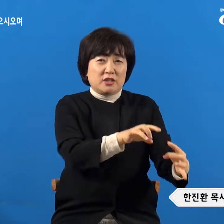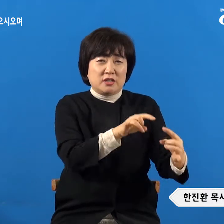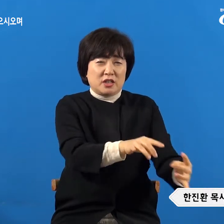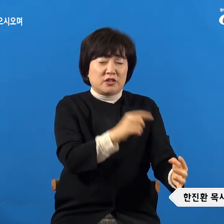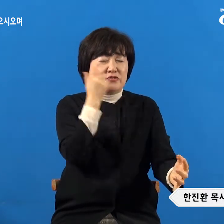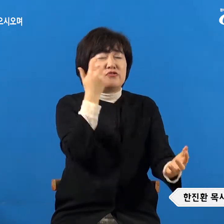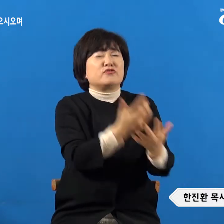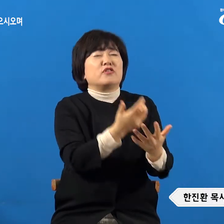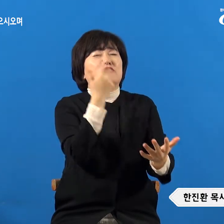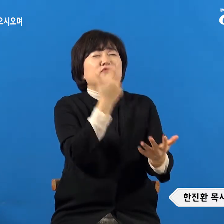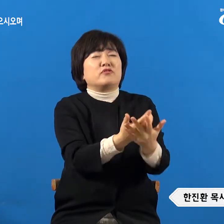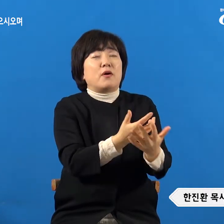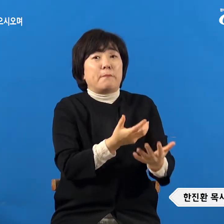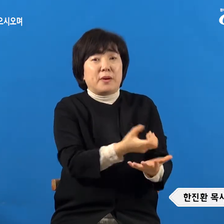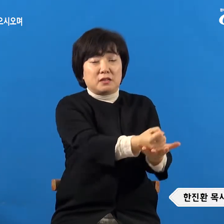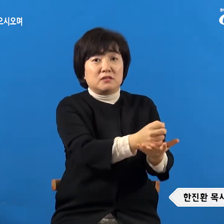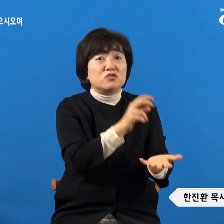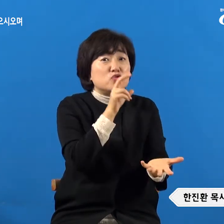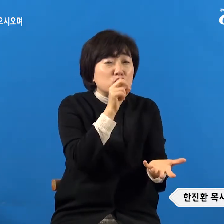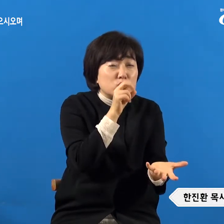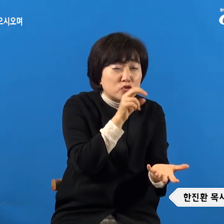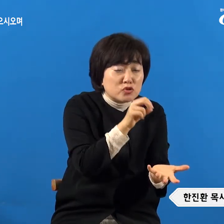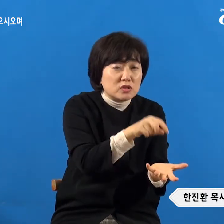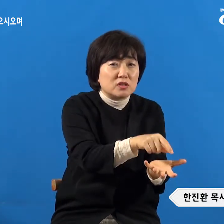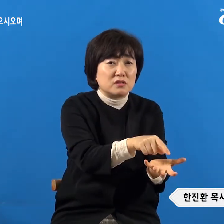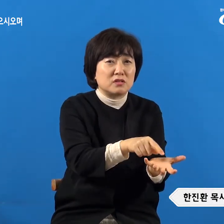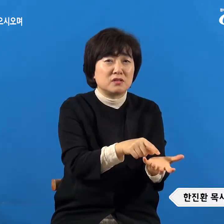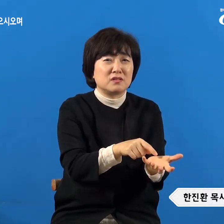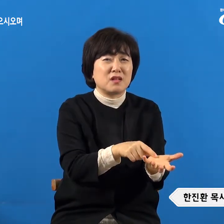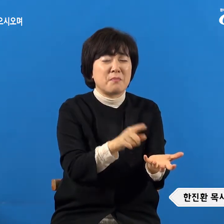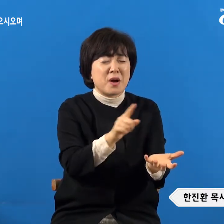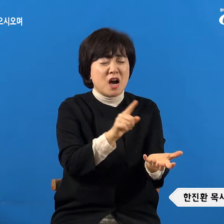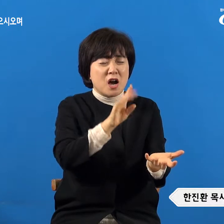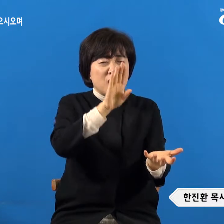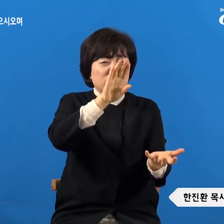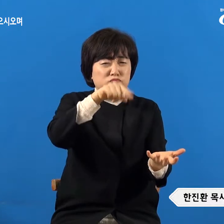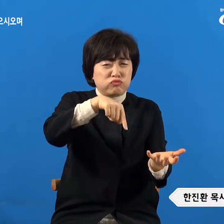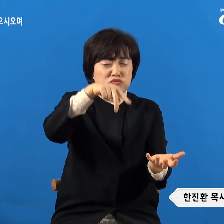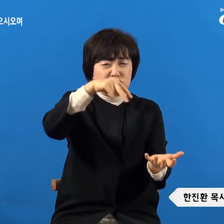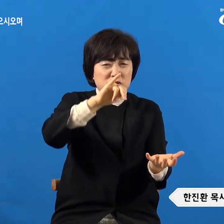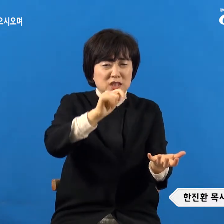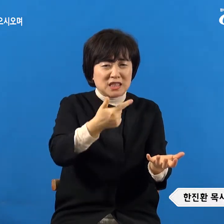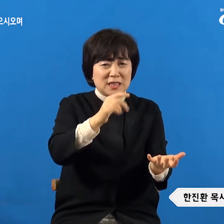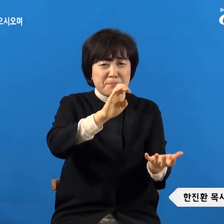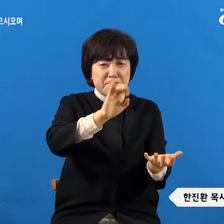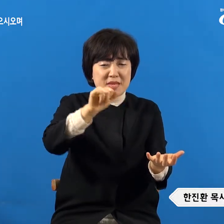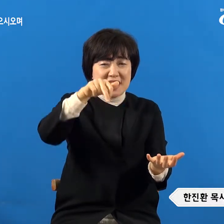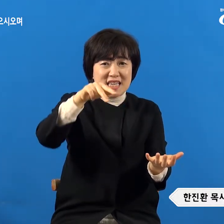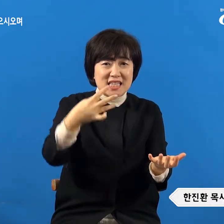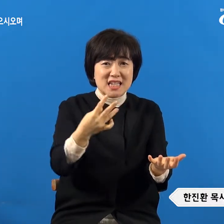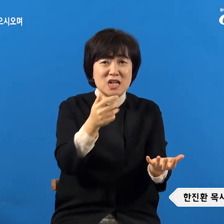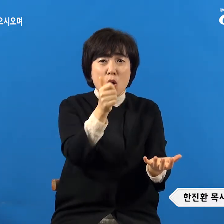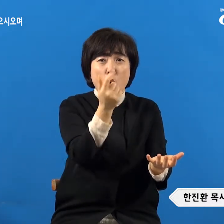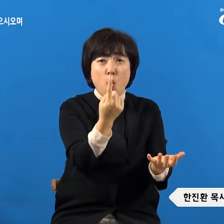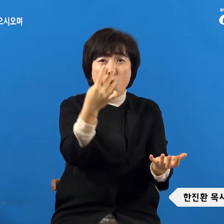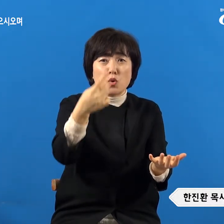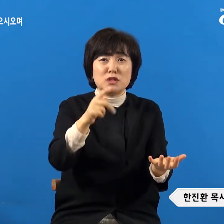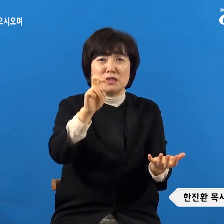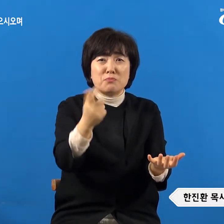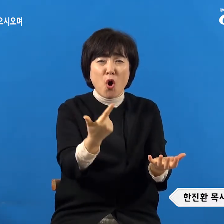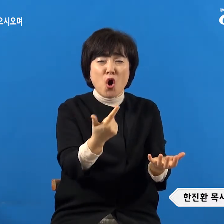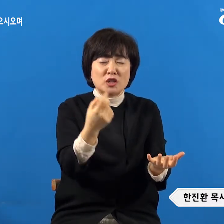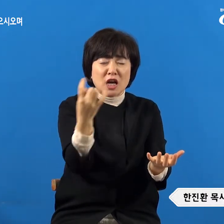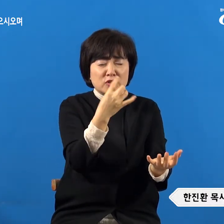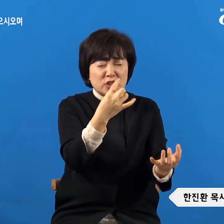쥐는 처음에는 이 부신피질 호르몬이 7배까지 급상승을 하더니 조금